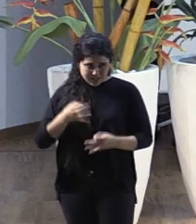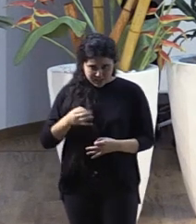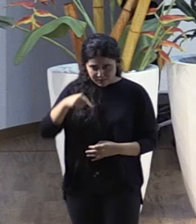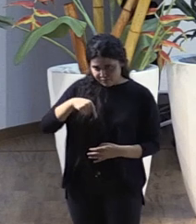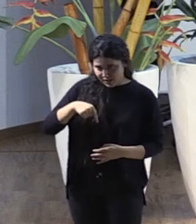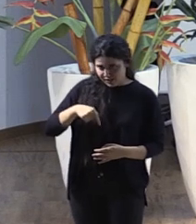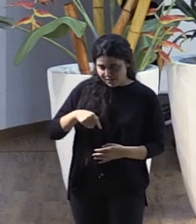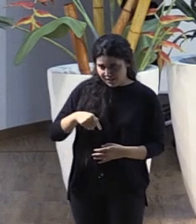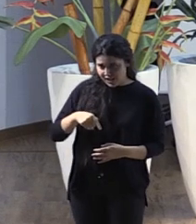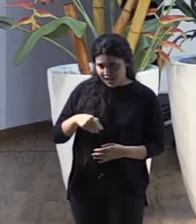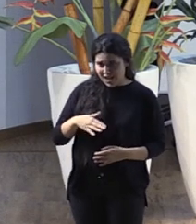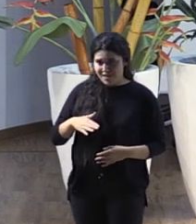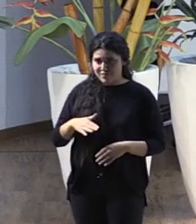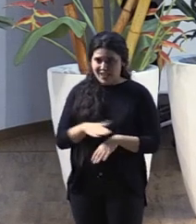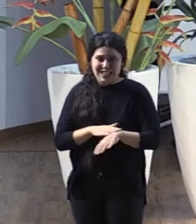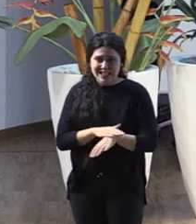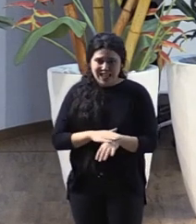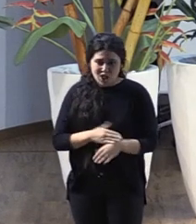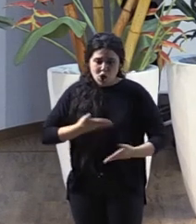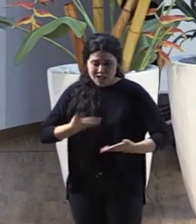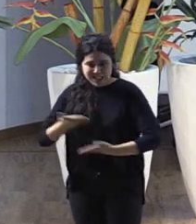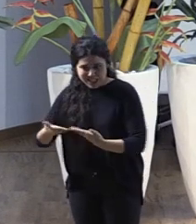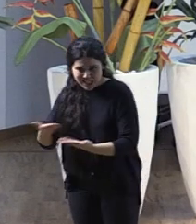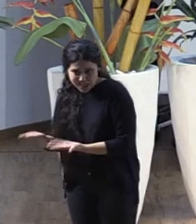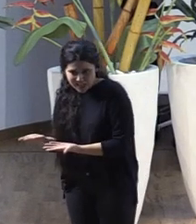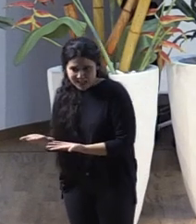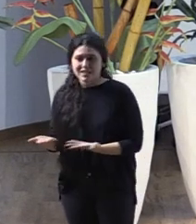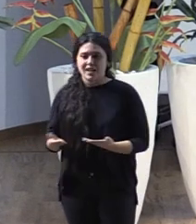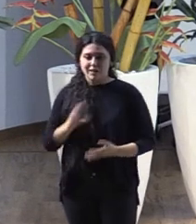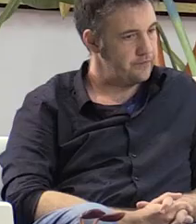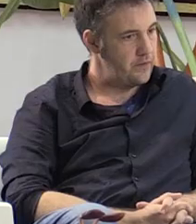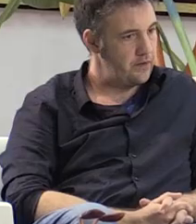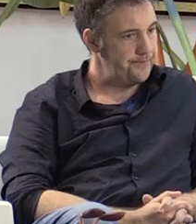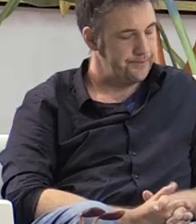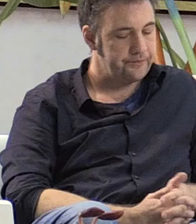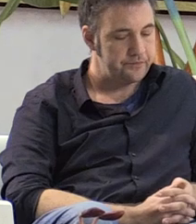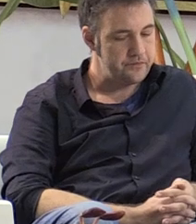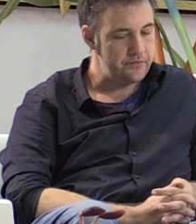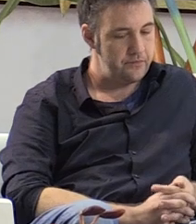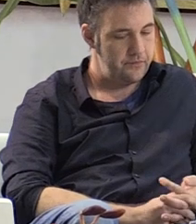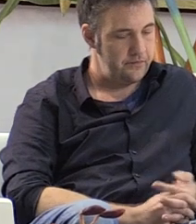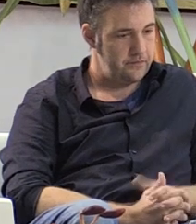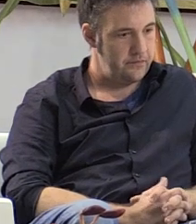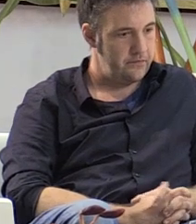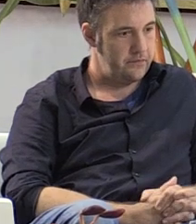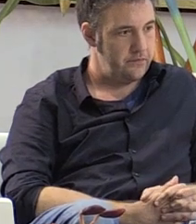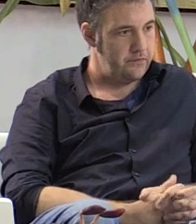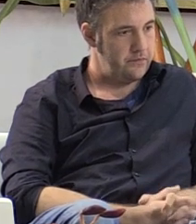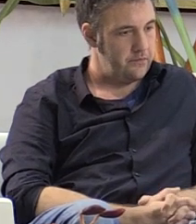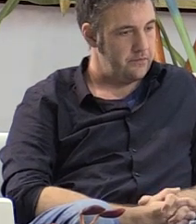estado asistencialista que hemos construido en muchos de nuestros países, la realidad es que